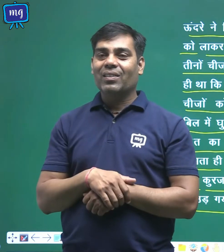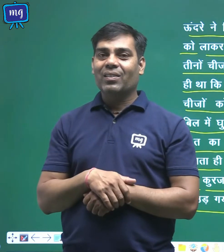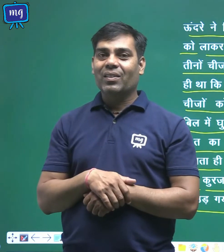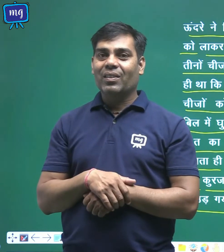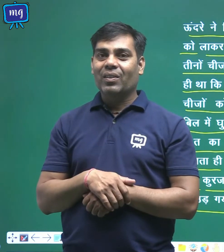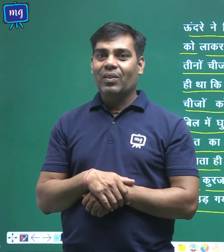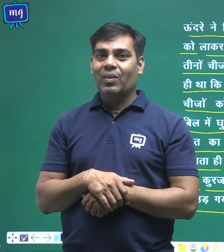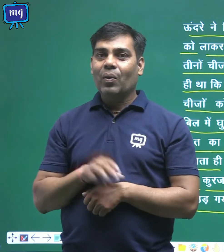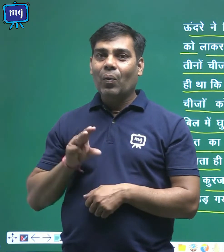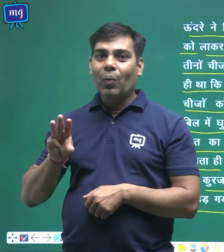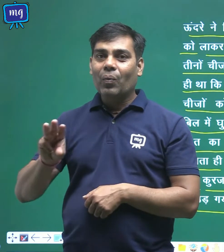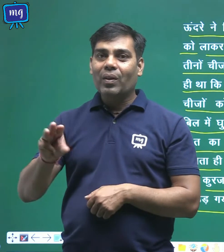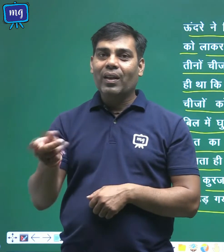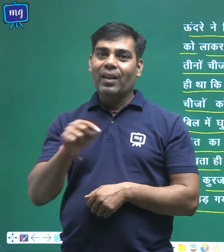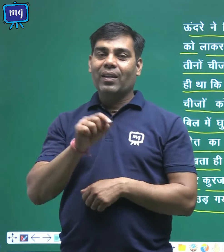उंदरे ने